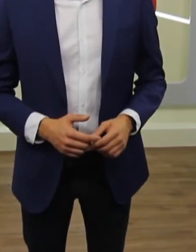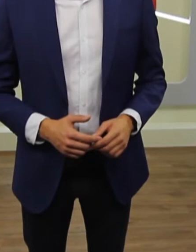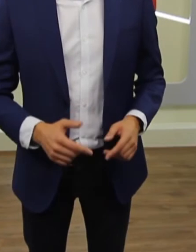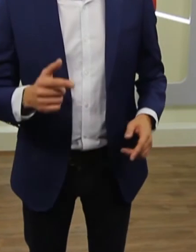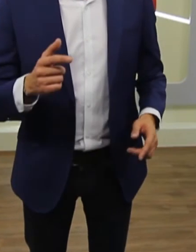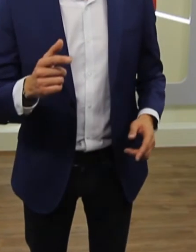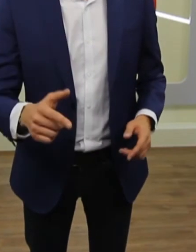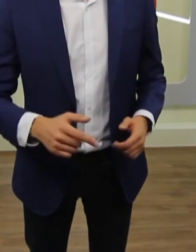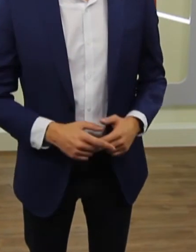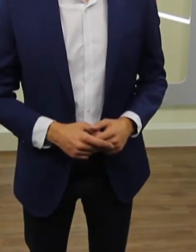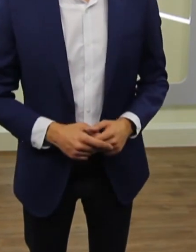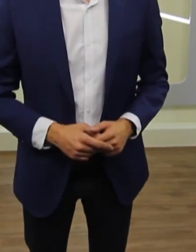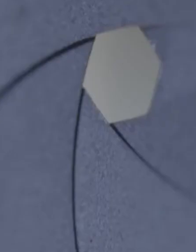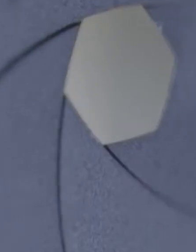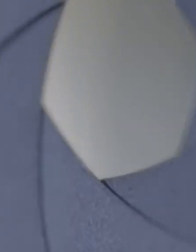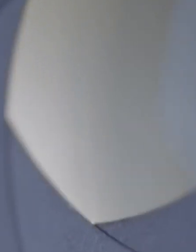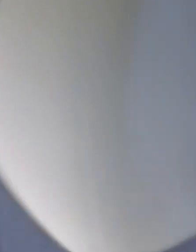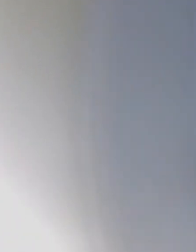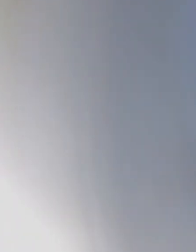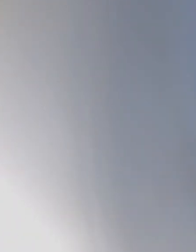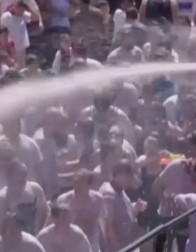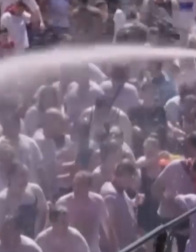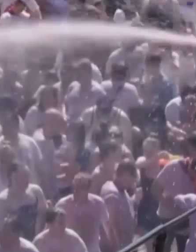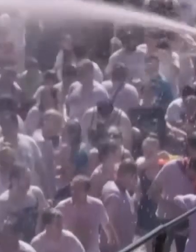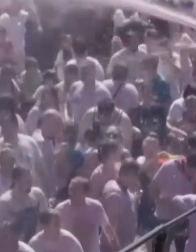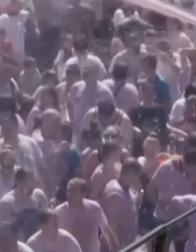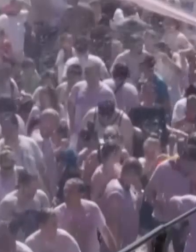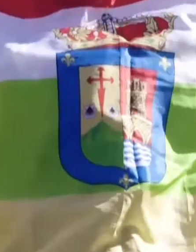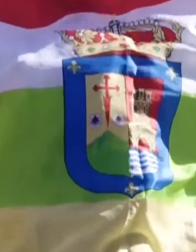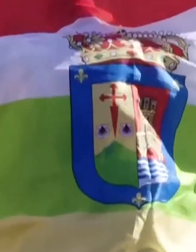Te contamos La Rioja en directo.